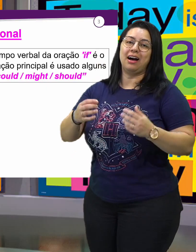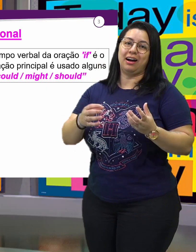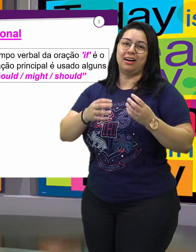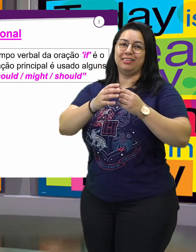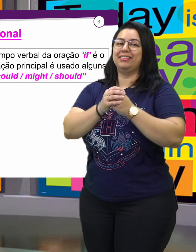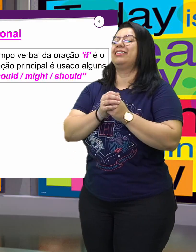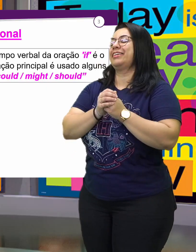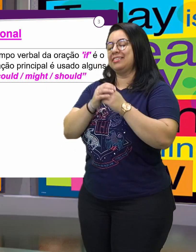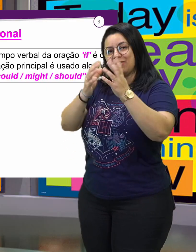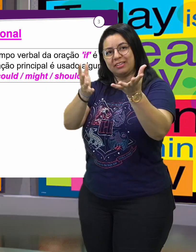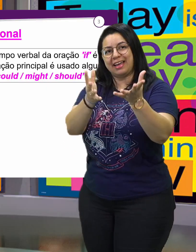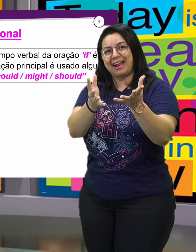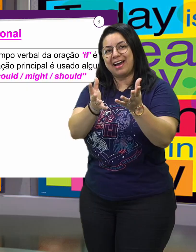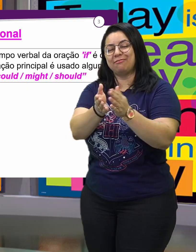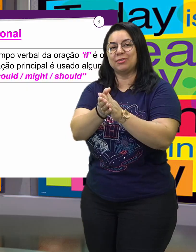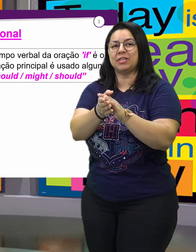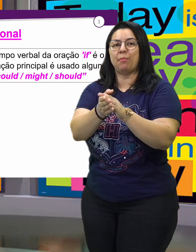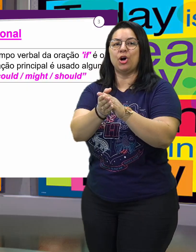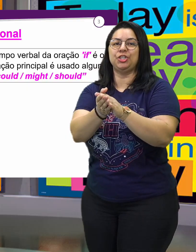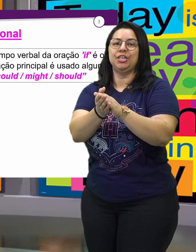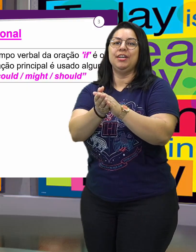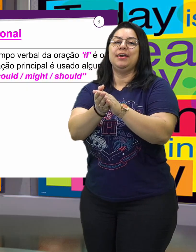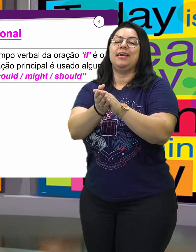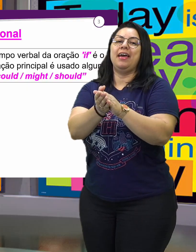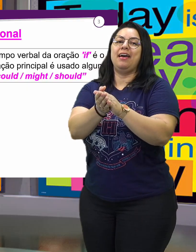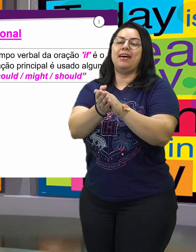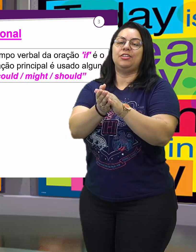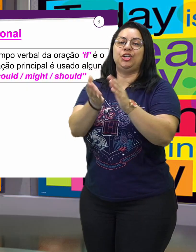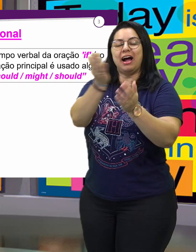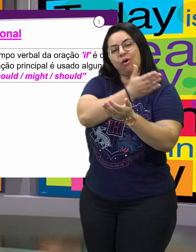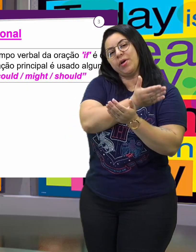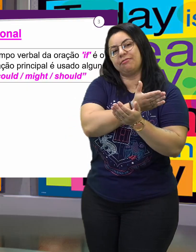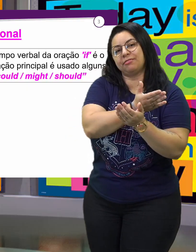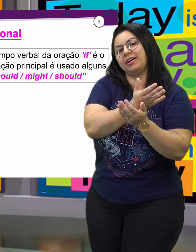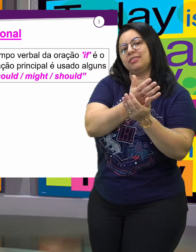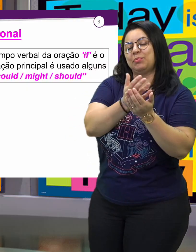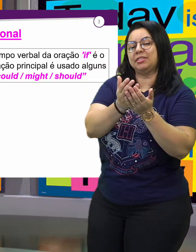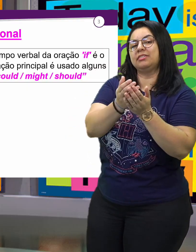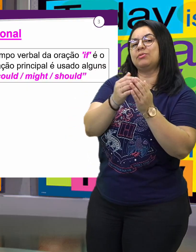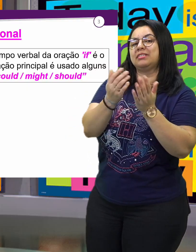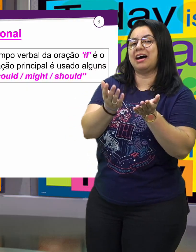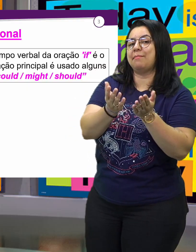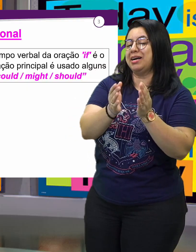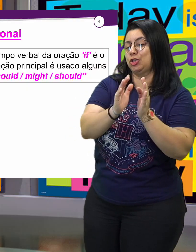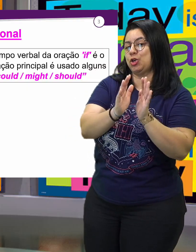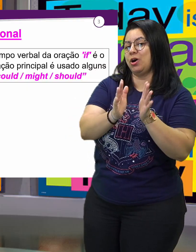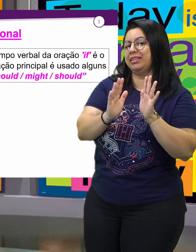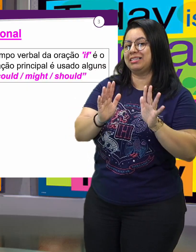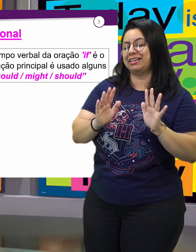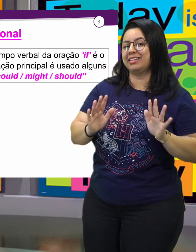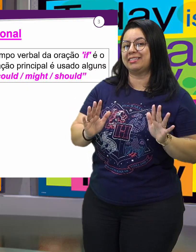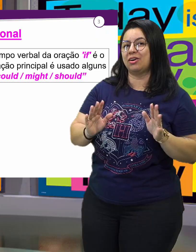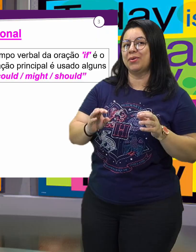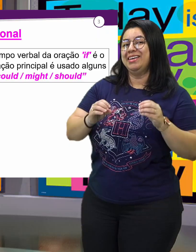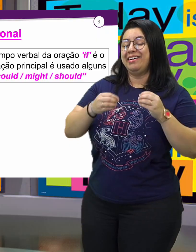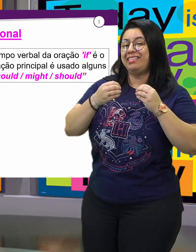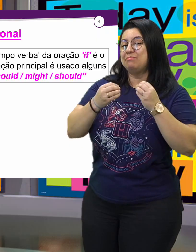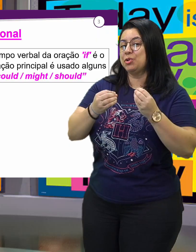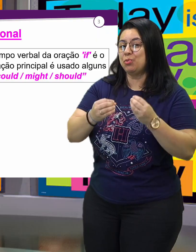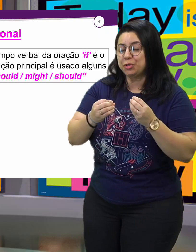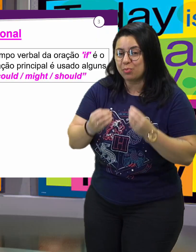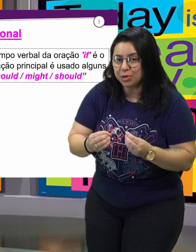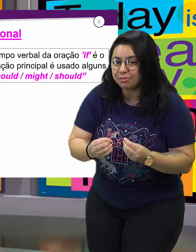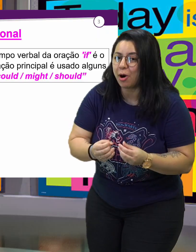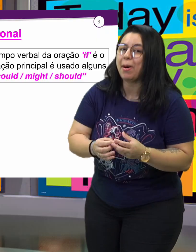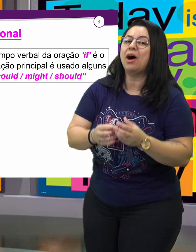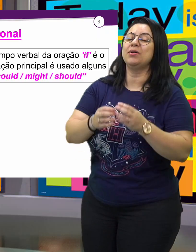que ele não podia... A questão literária, você pode tirar o if, né? Não precisa usar, mas só nessa questão. Ela é